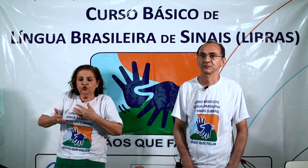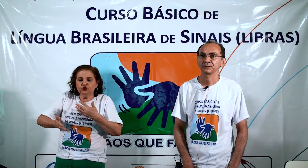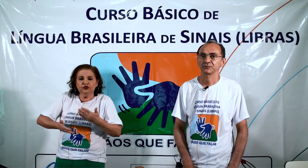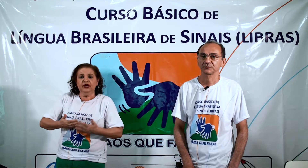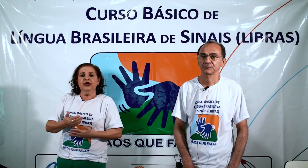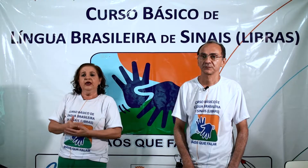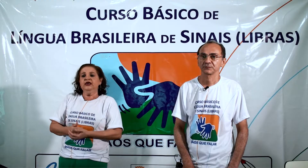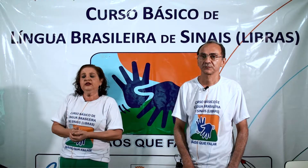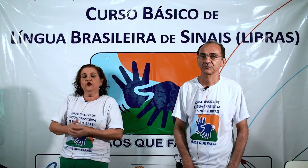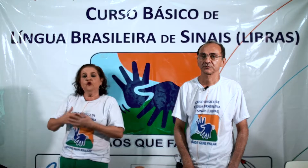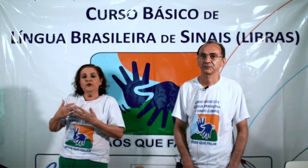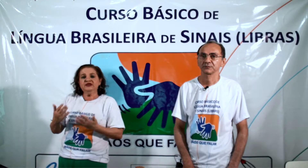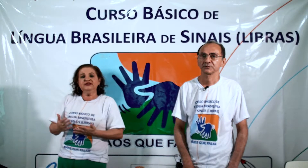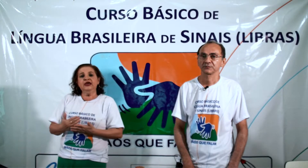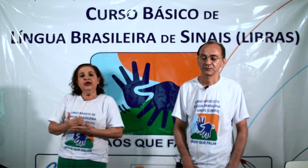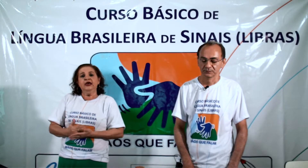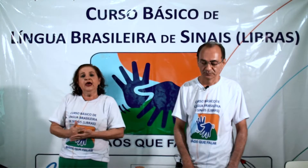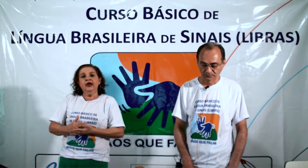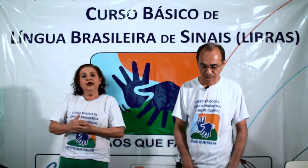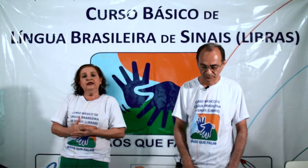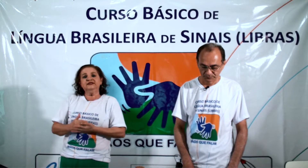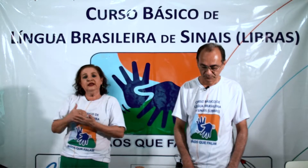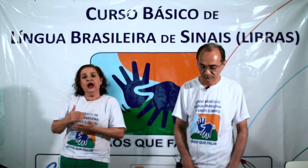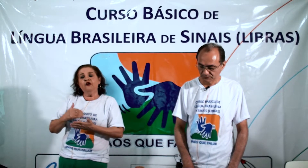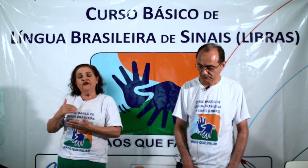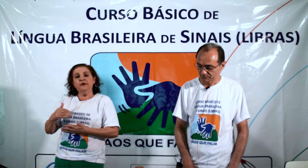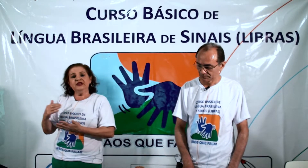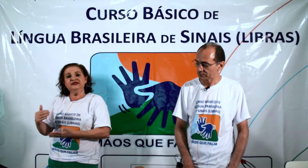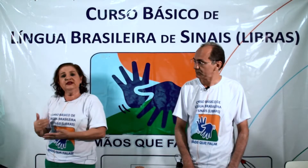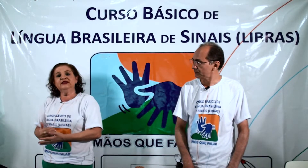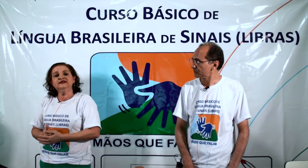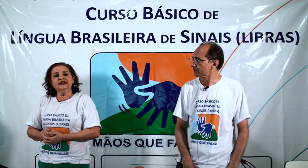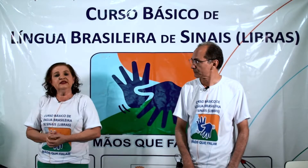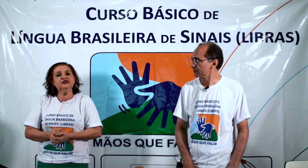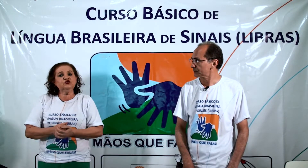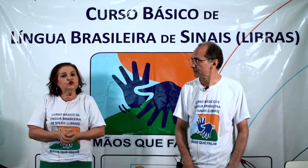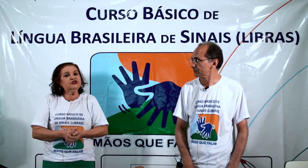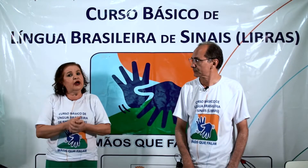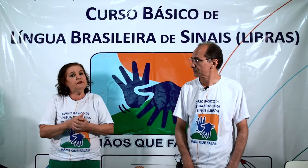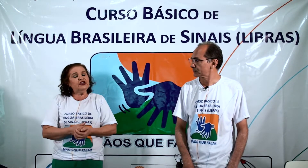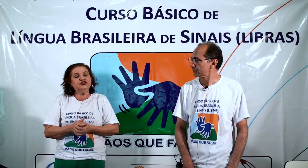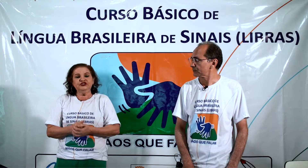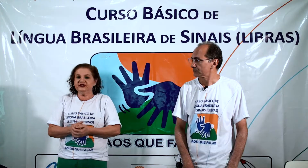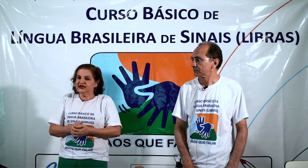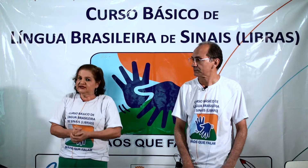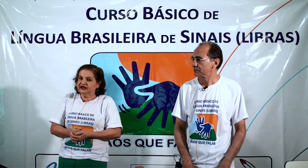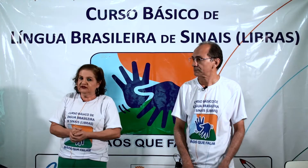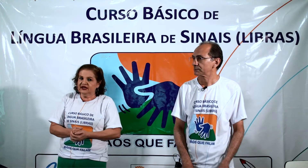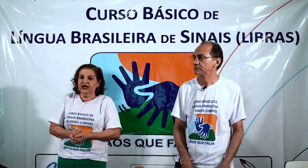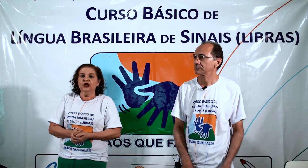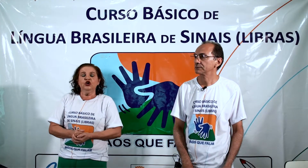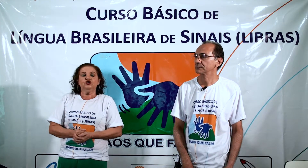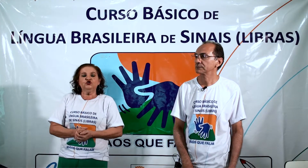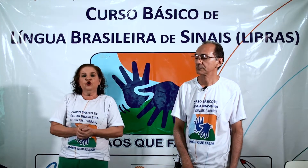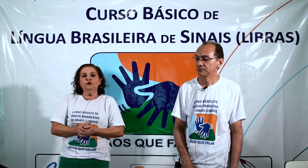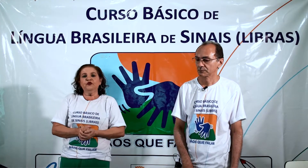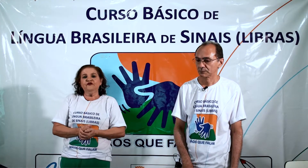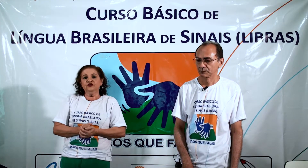tudo. Então, eu comecei alfabetizando as crianças surdas a partir de 3 anos, né?